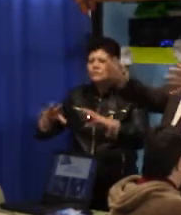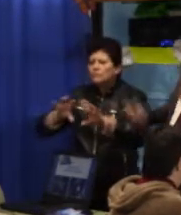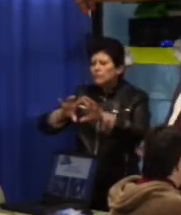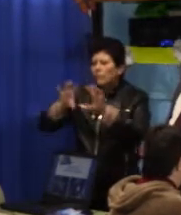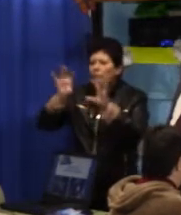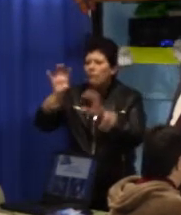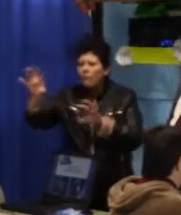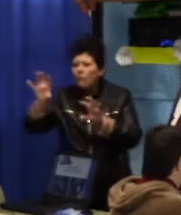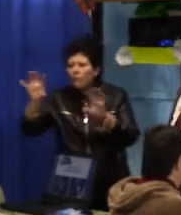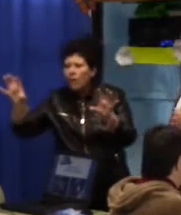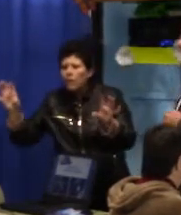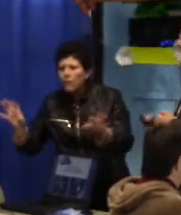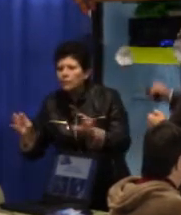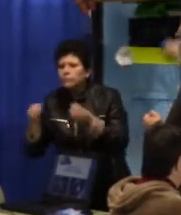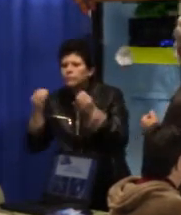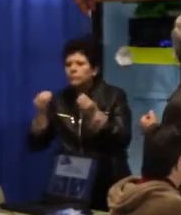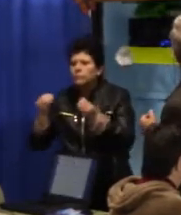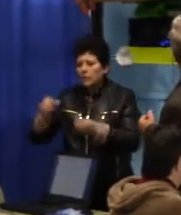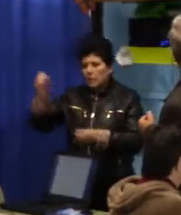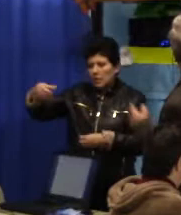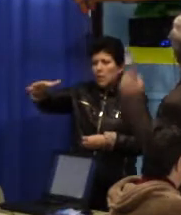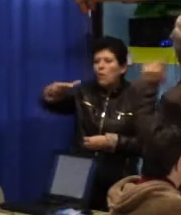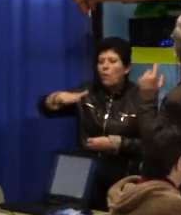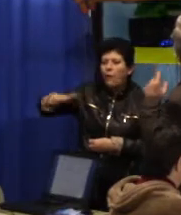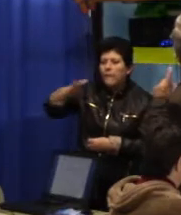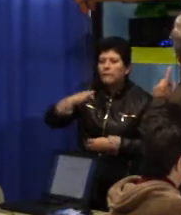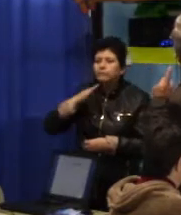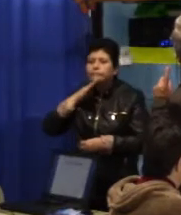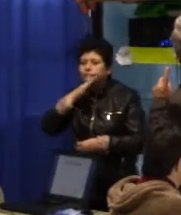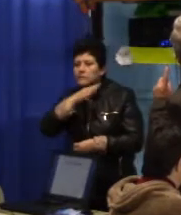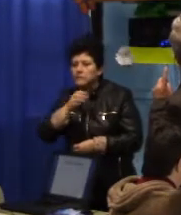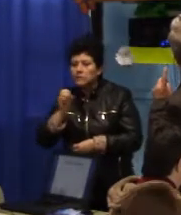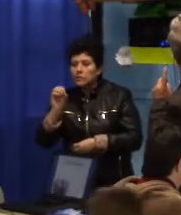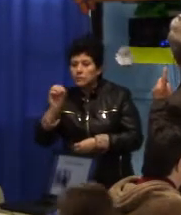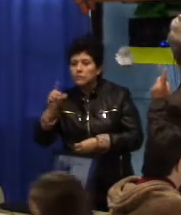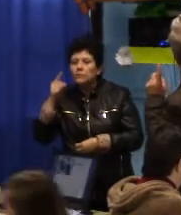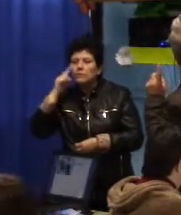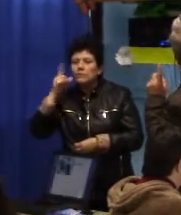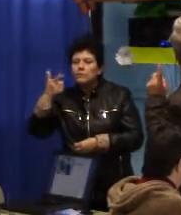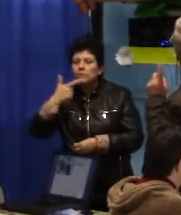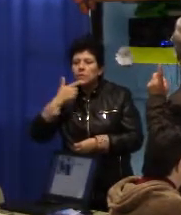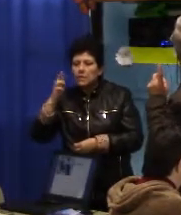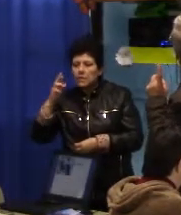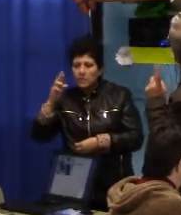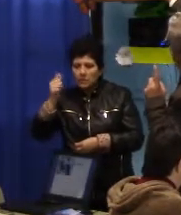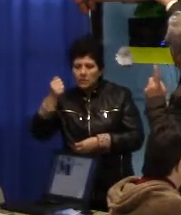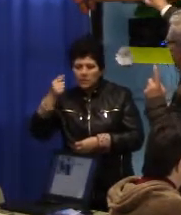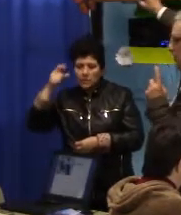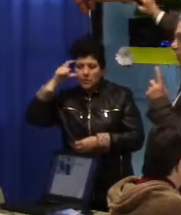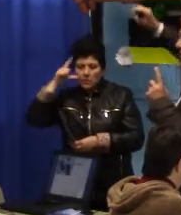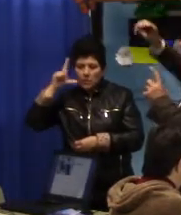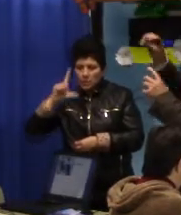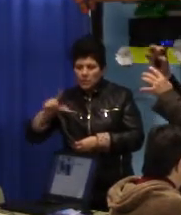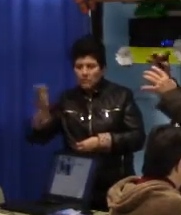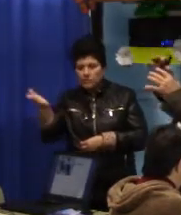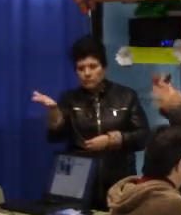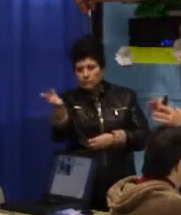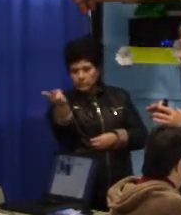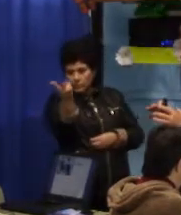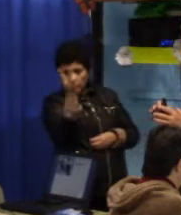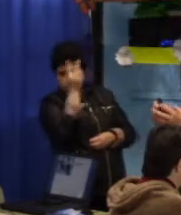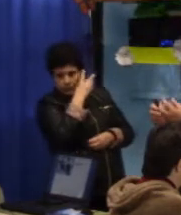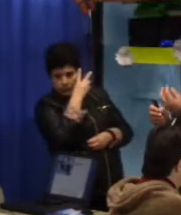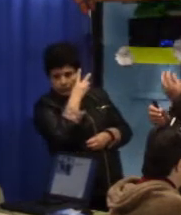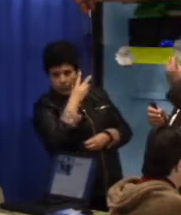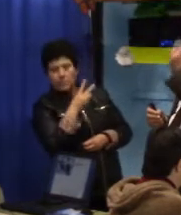un pueblo. ¿Qué pueblo? Pueblo de Israel. Vamos a mirar ahora solo fotos. José lo toman preso